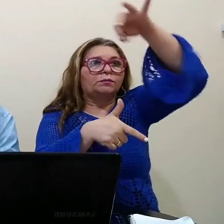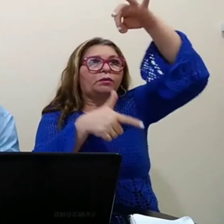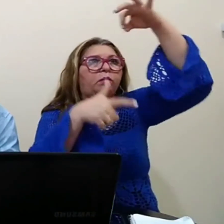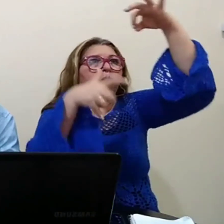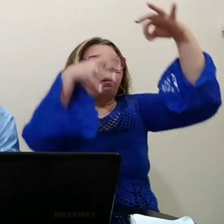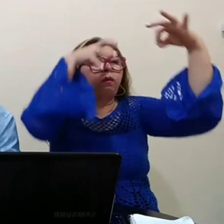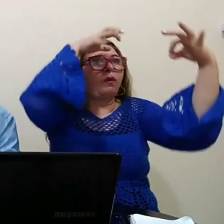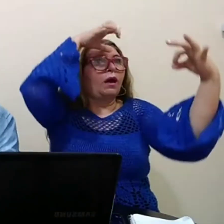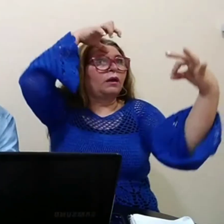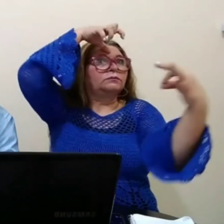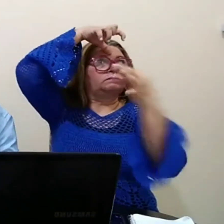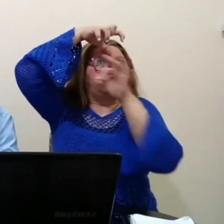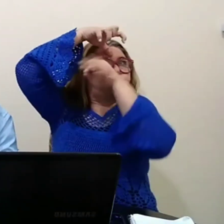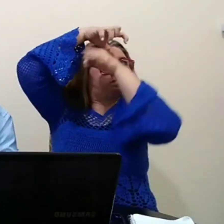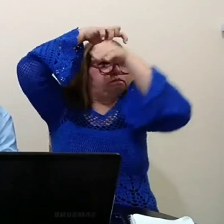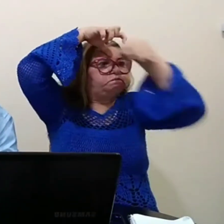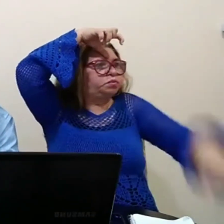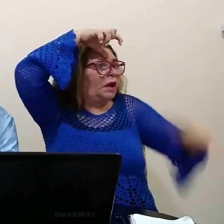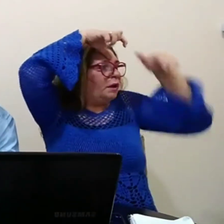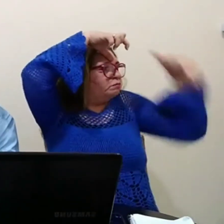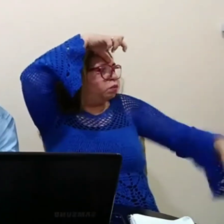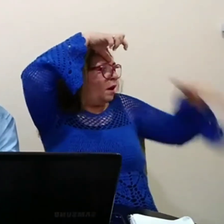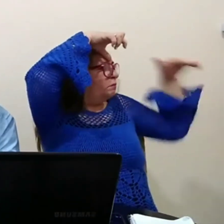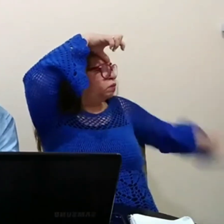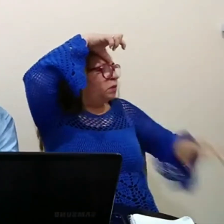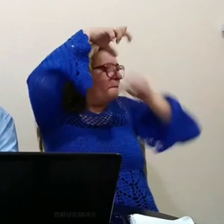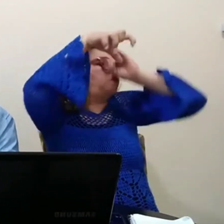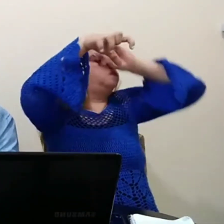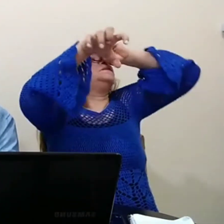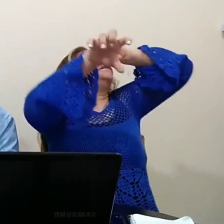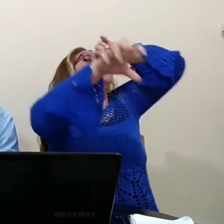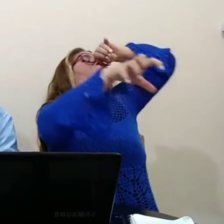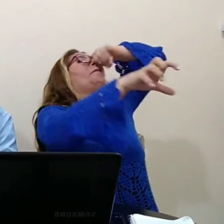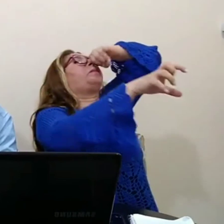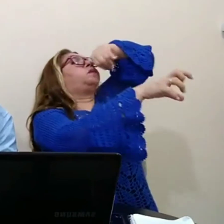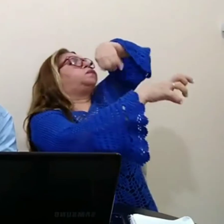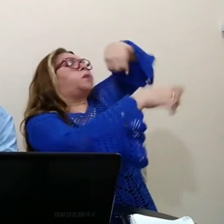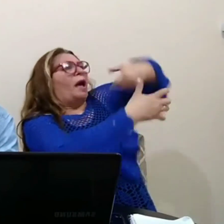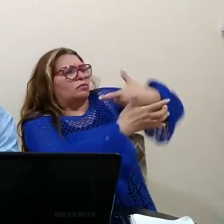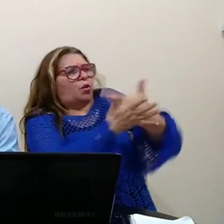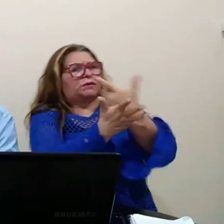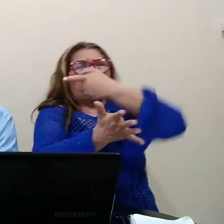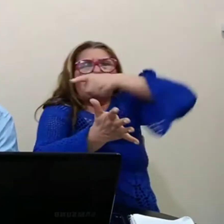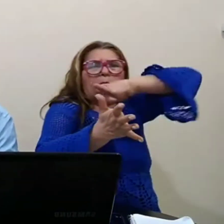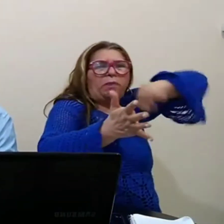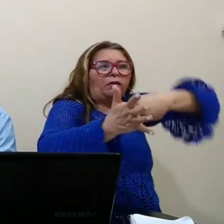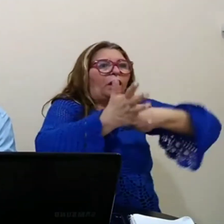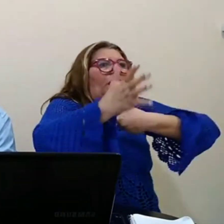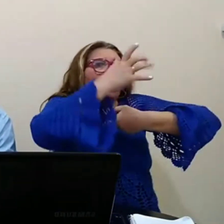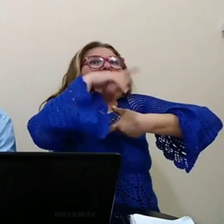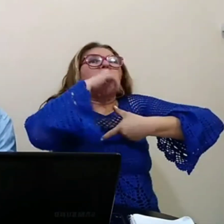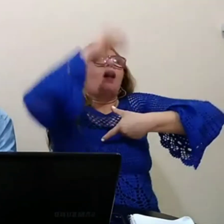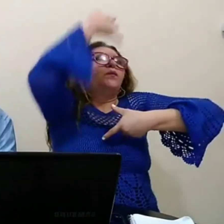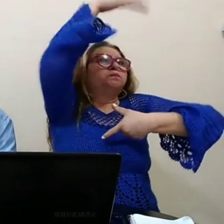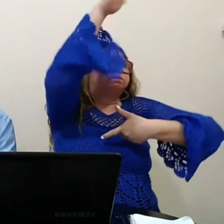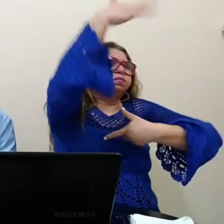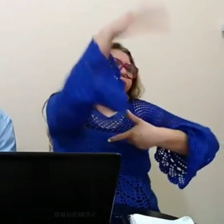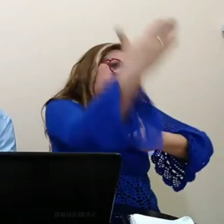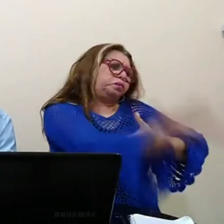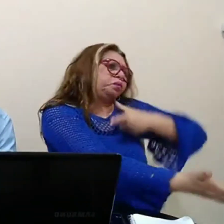imundos, entraram nos porcos, e a manada, que era cerca de 2.000, precipitou-se